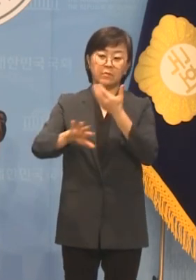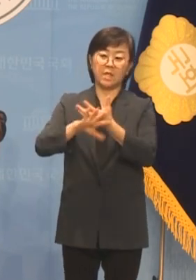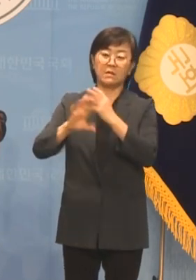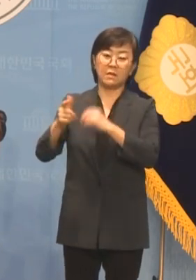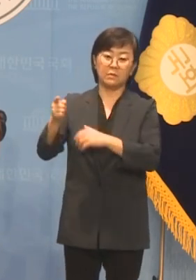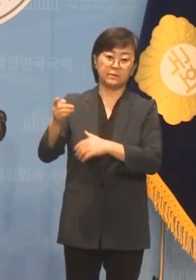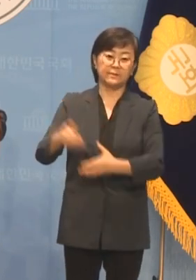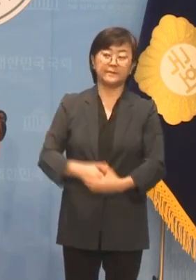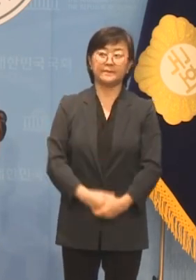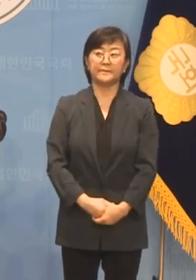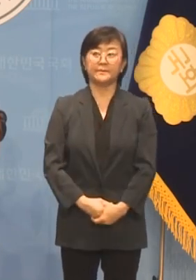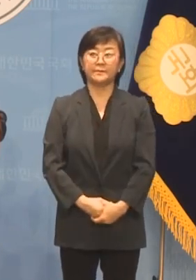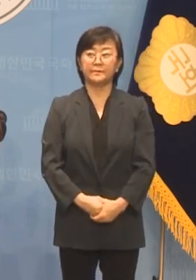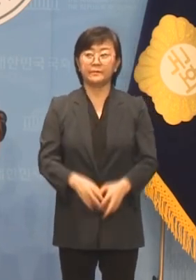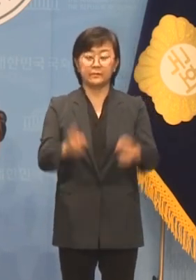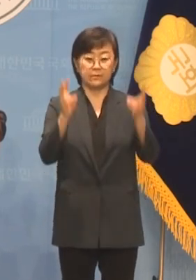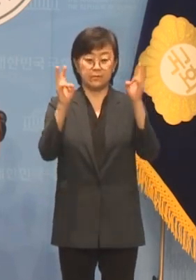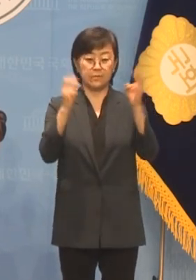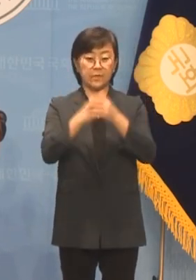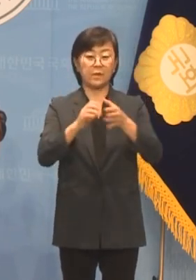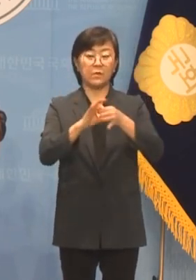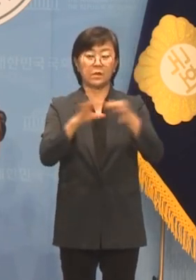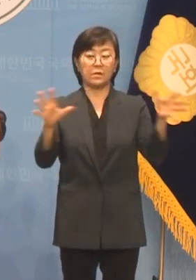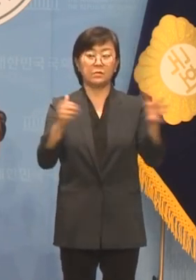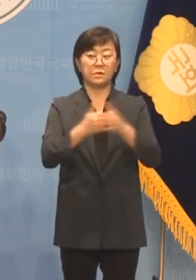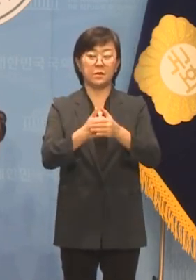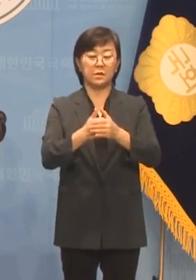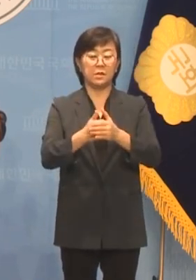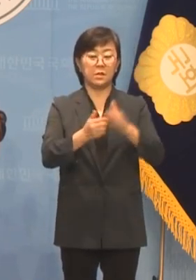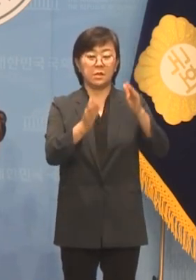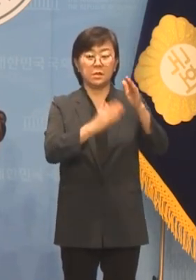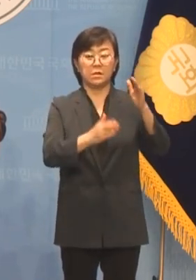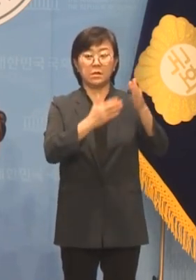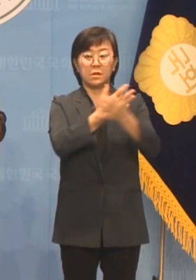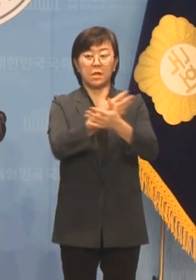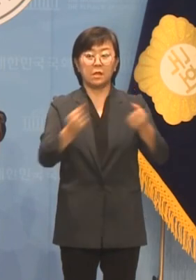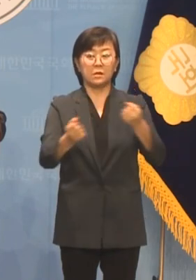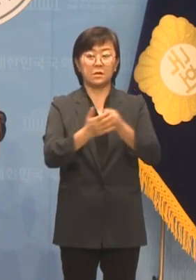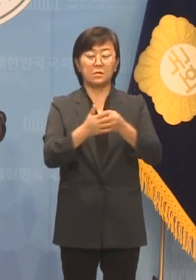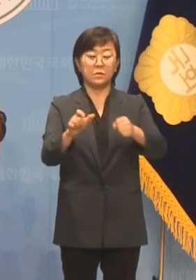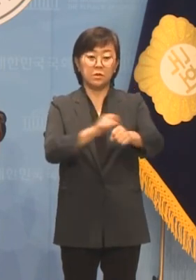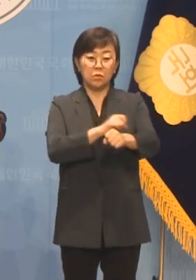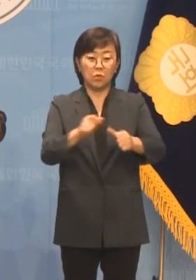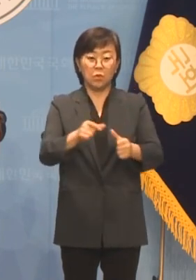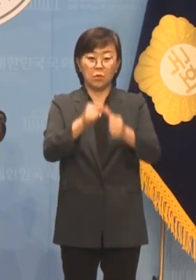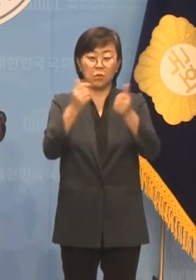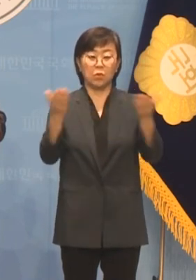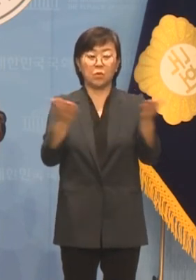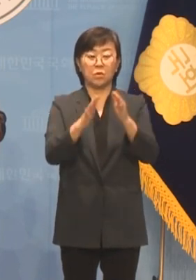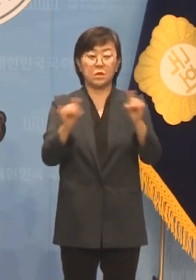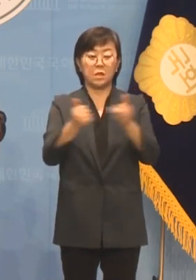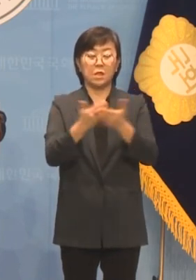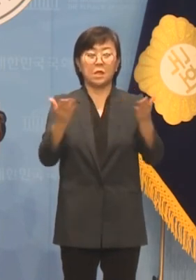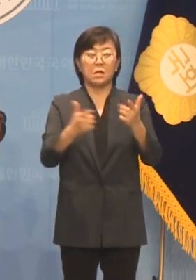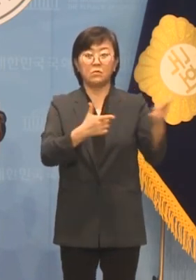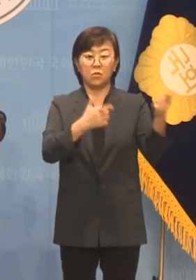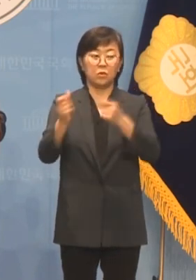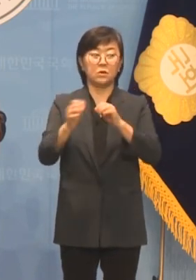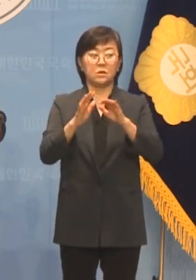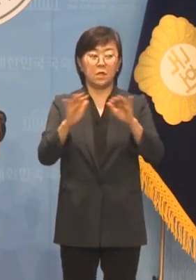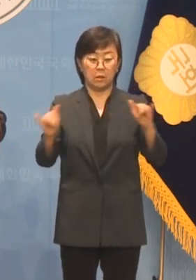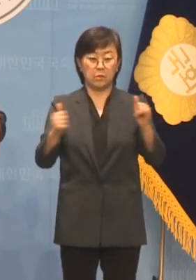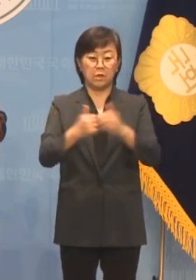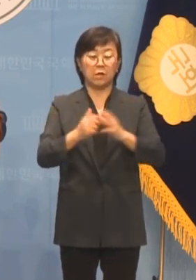일입니다. 직업과 상관없이 비정규직, 특고 노동자 등을 포함한 일하는 모든